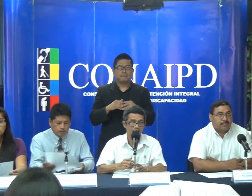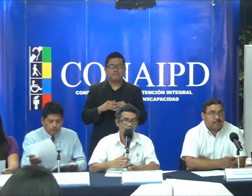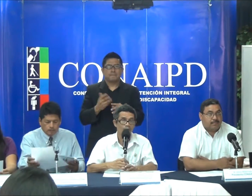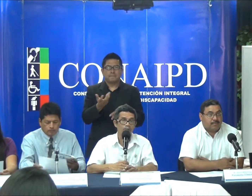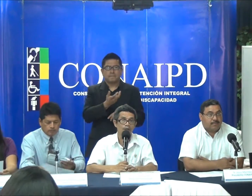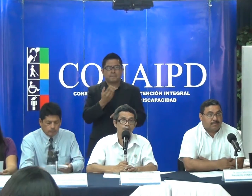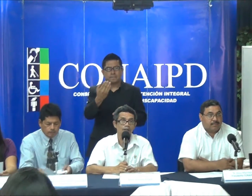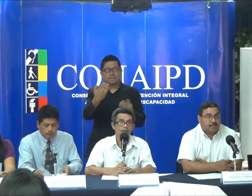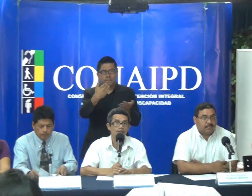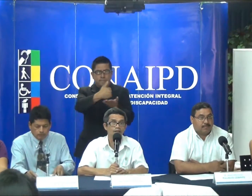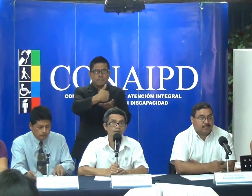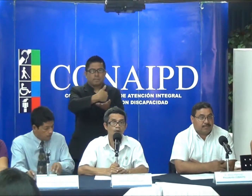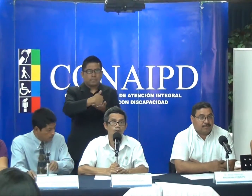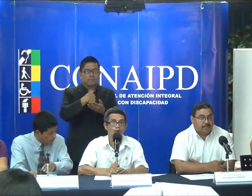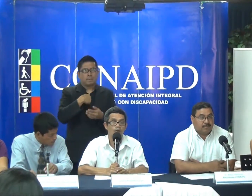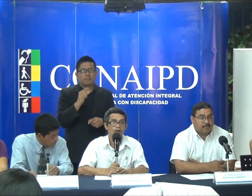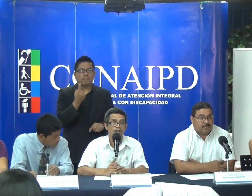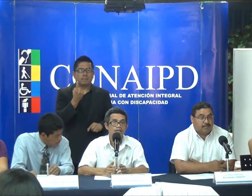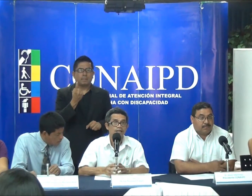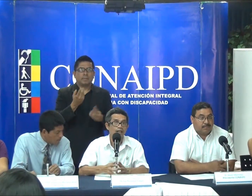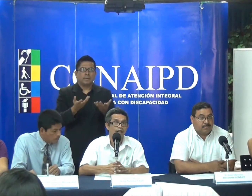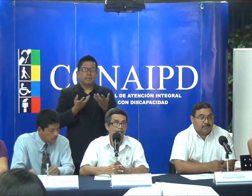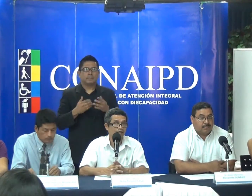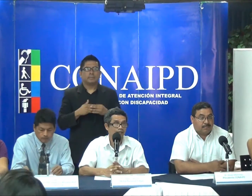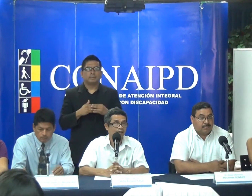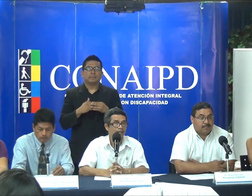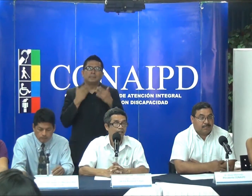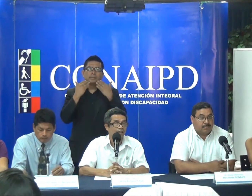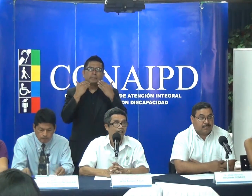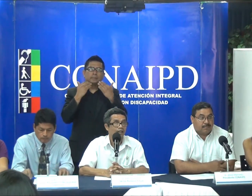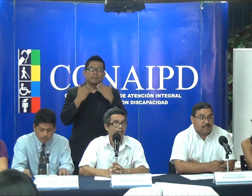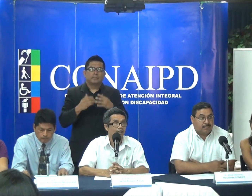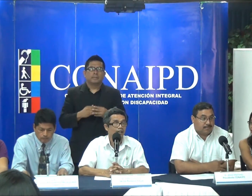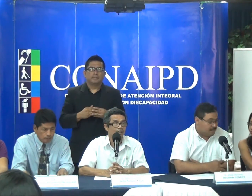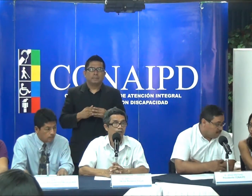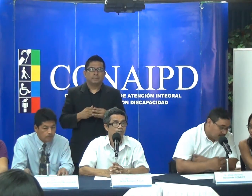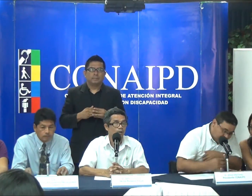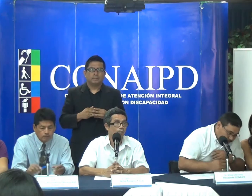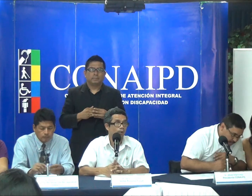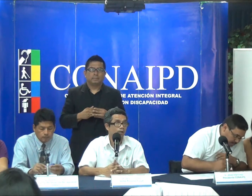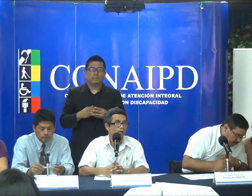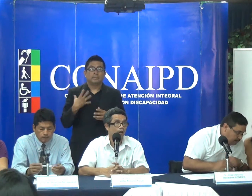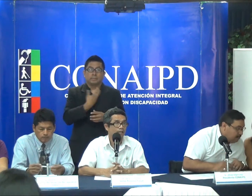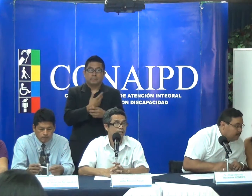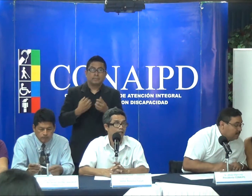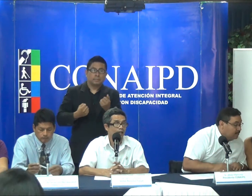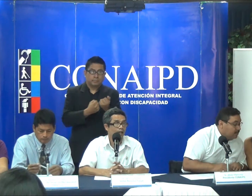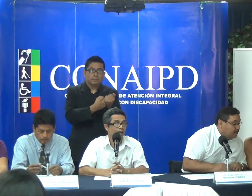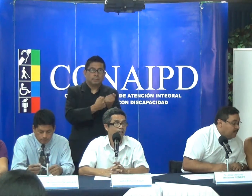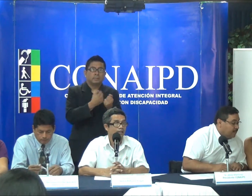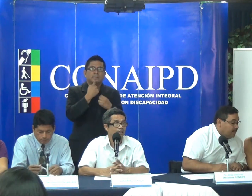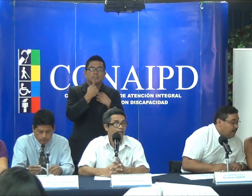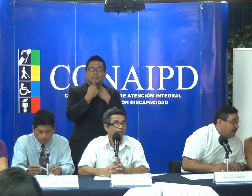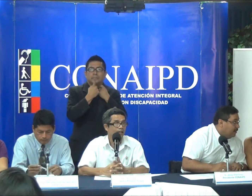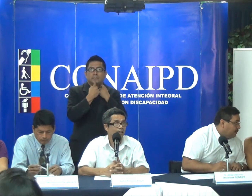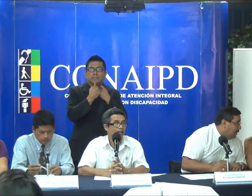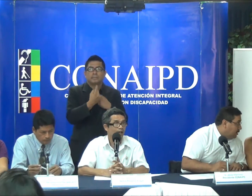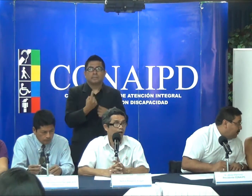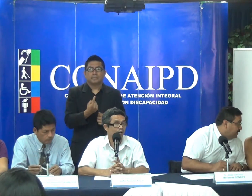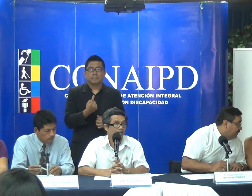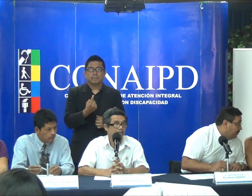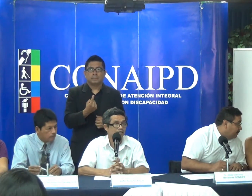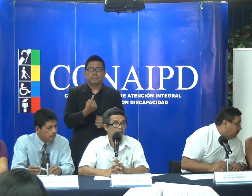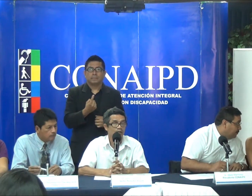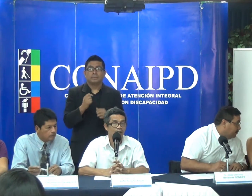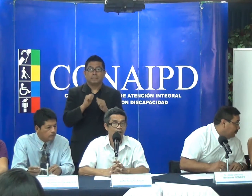verdad. Primeramente quiero señalar que nuestro apoyo hacia